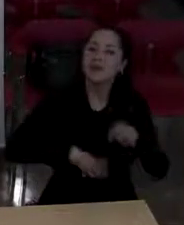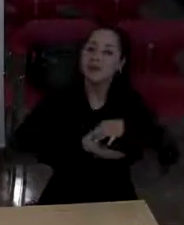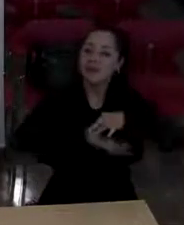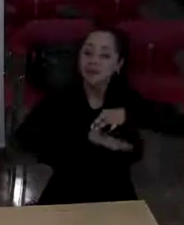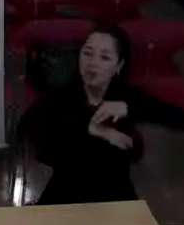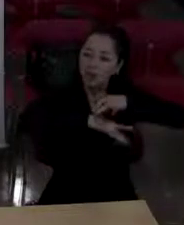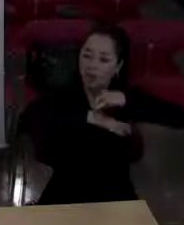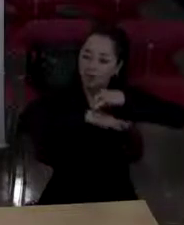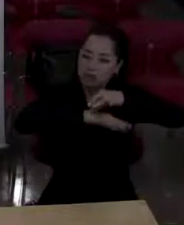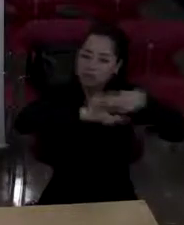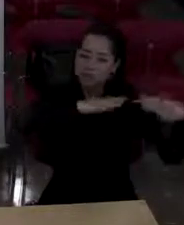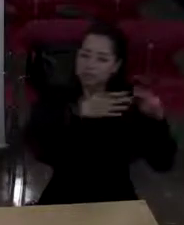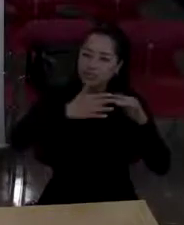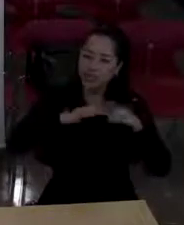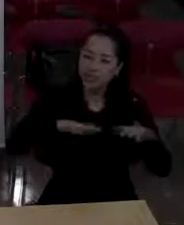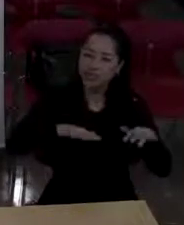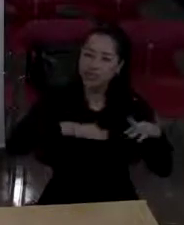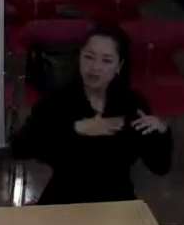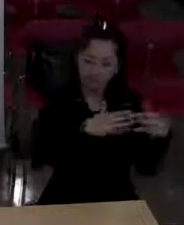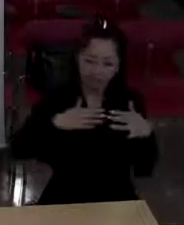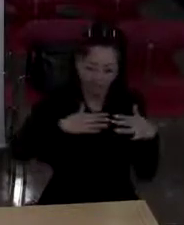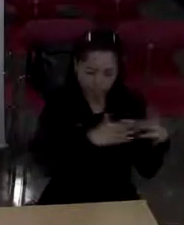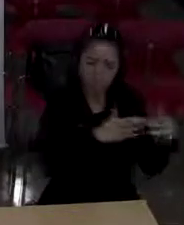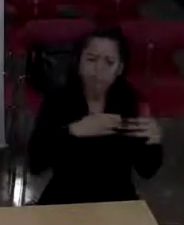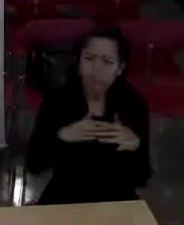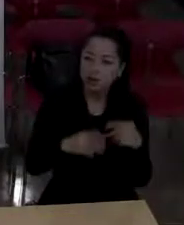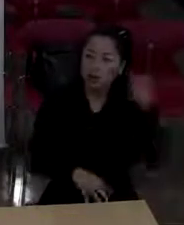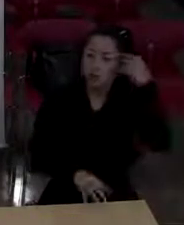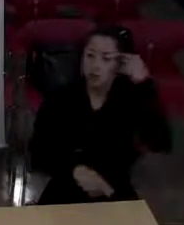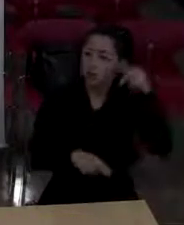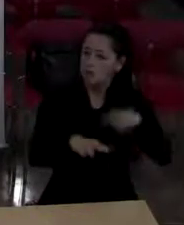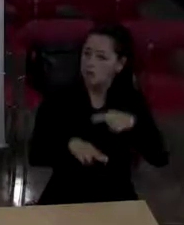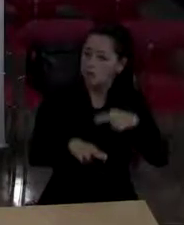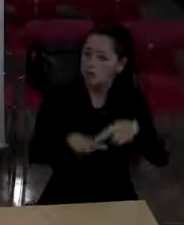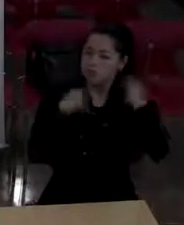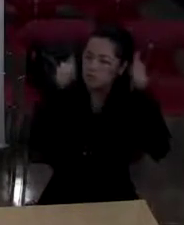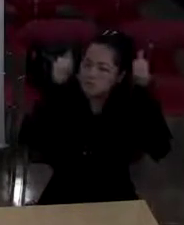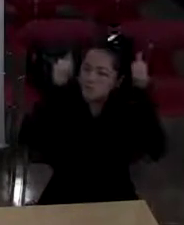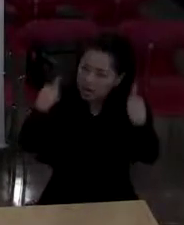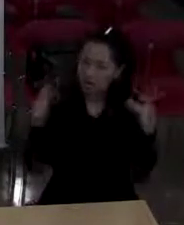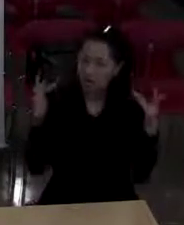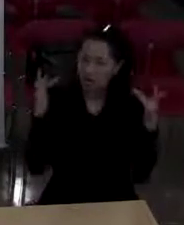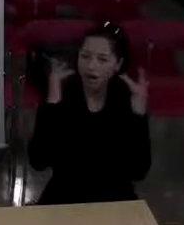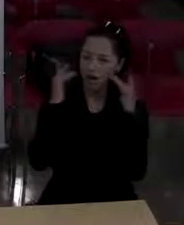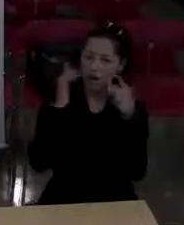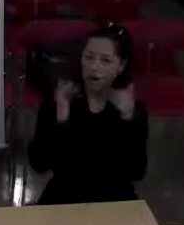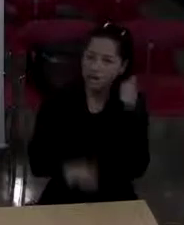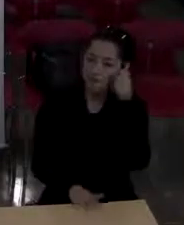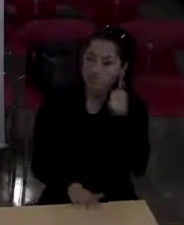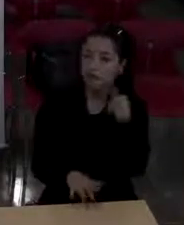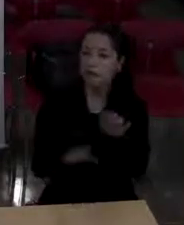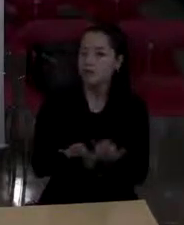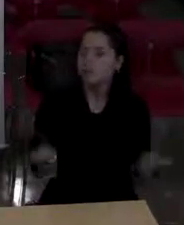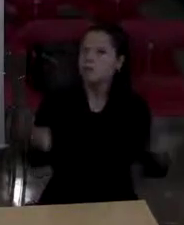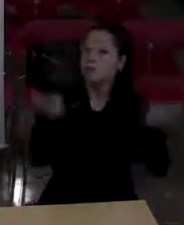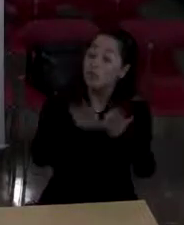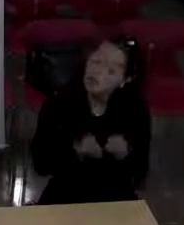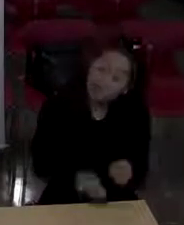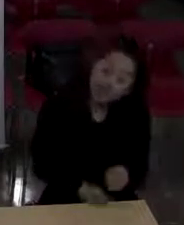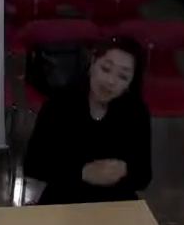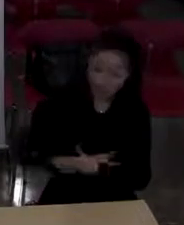estar intactas, y por eso es tan importante determinar desde temprana edad, cuando se diagnostica la pérdida auditiva, qué lengua se va a